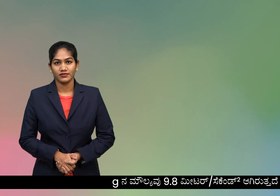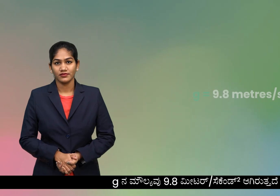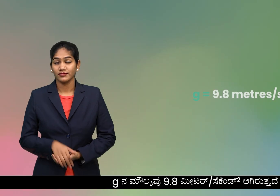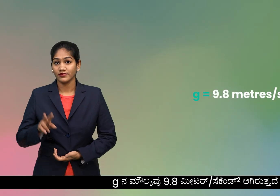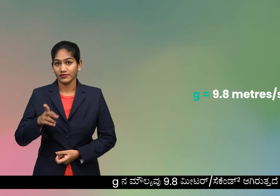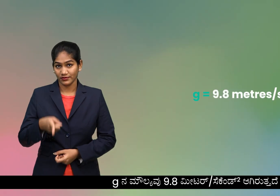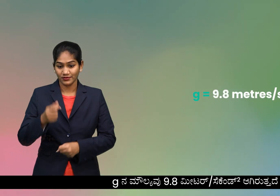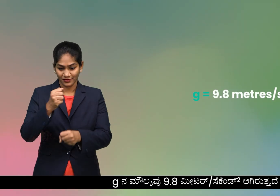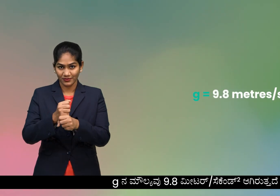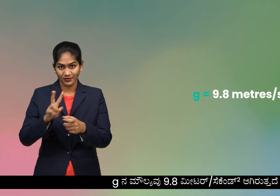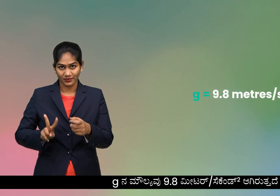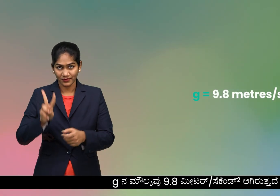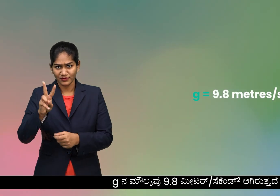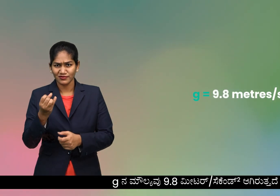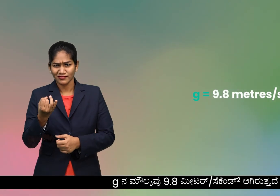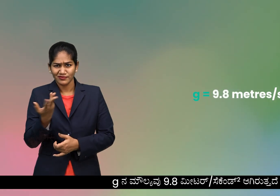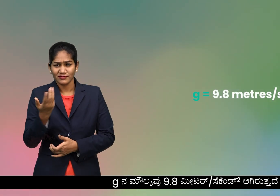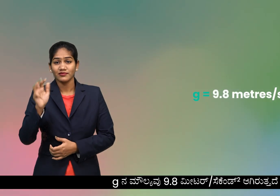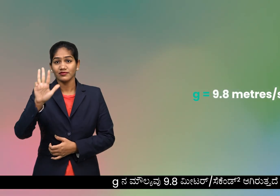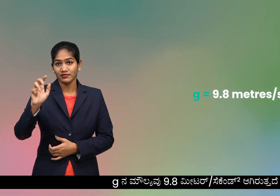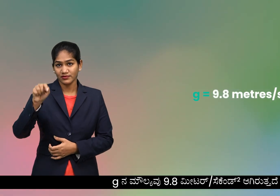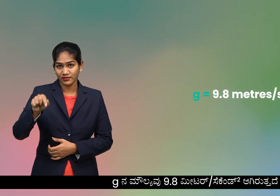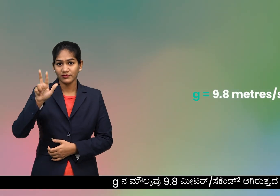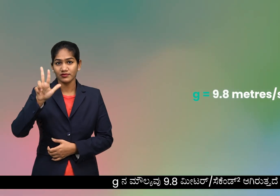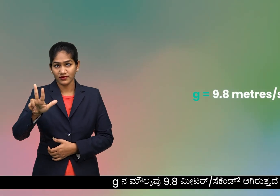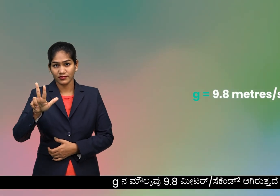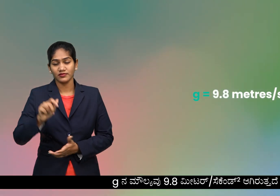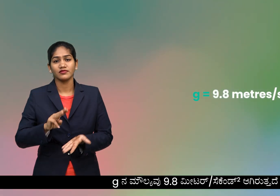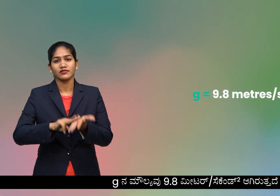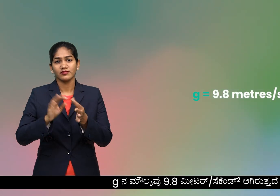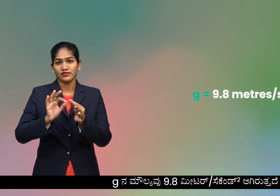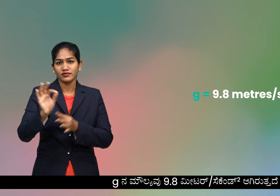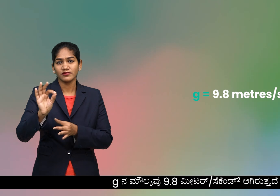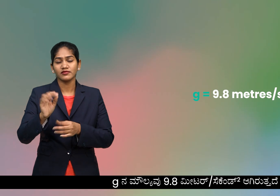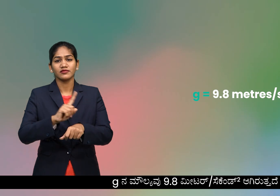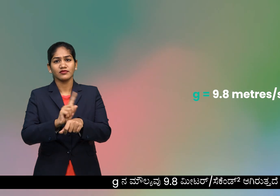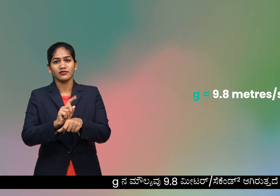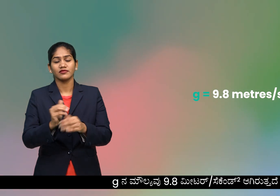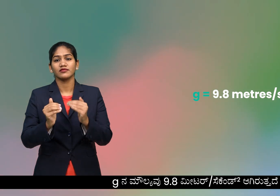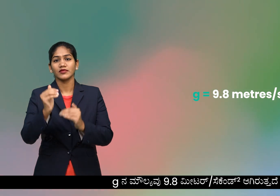G ನ ಮೌಲ್ಯವು 9.8 ಮೀಟರ್ ಸೆಕೆಂಡ್ 2 ಆಗಿರುತ್ತದೆ.